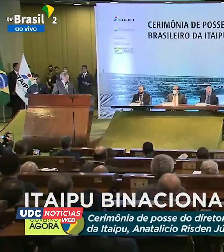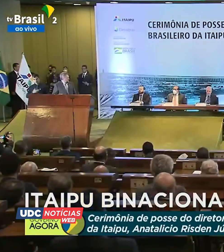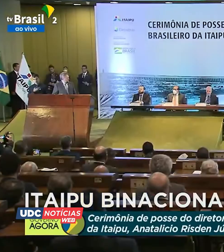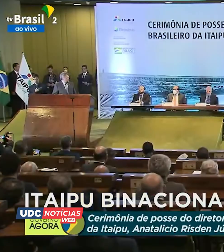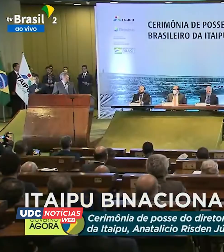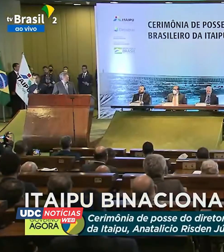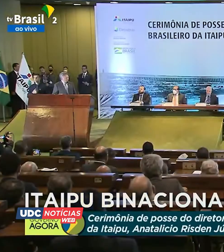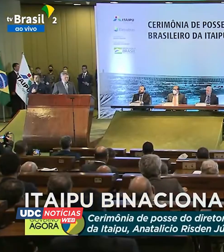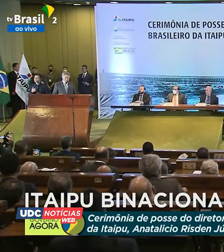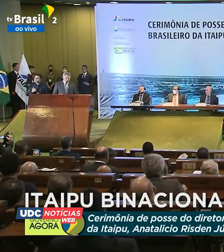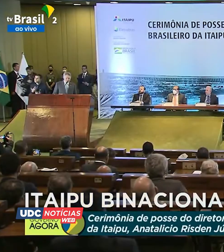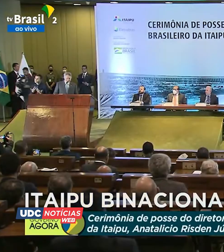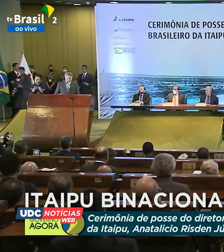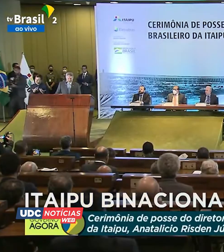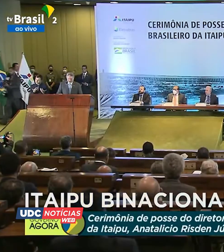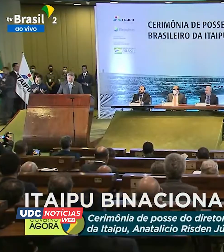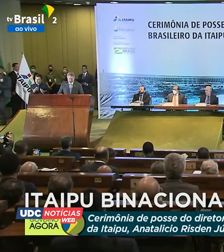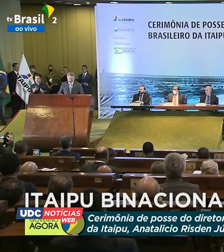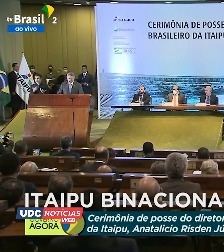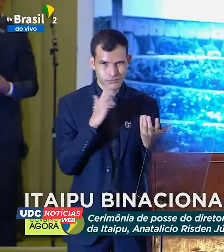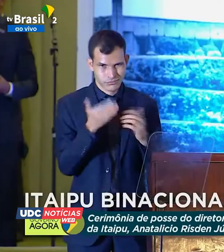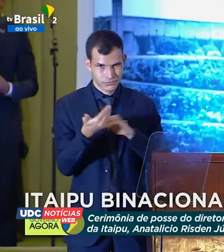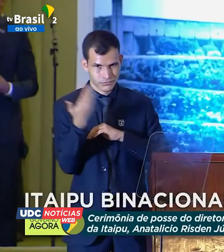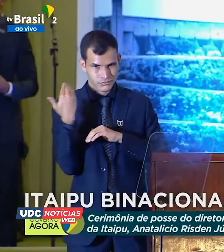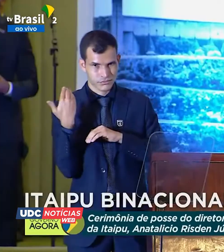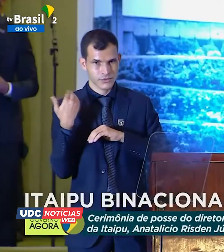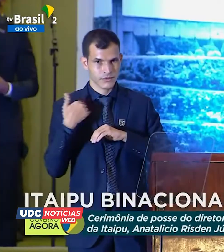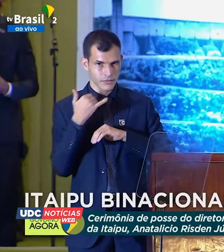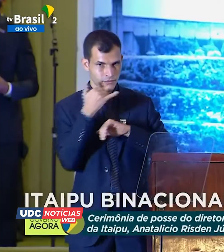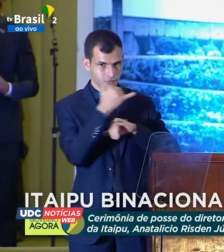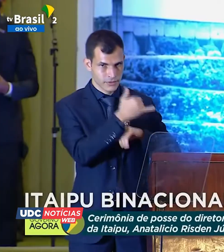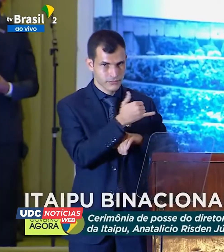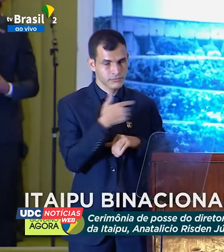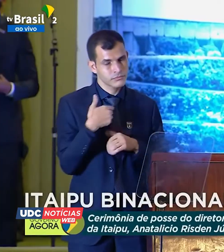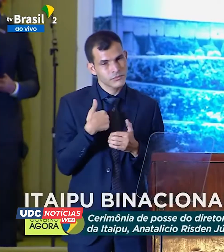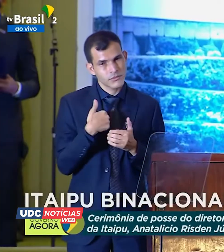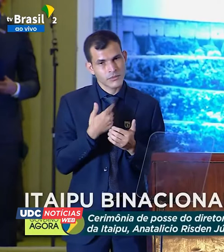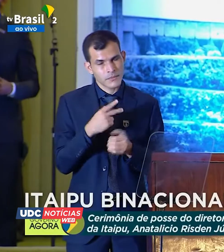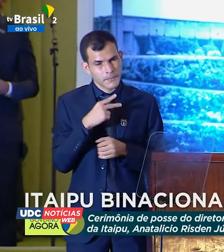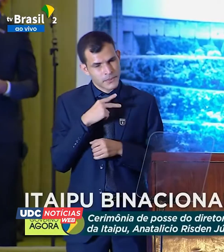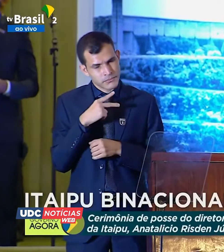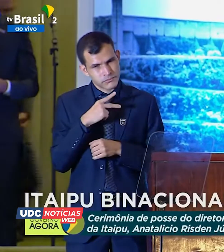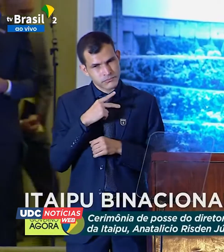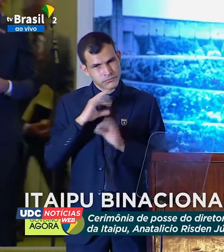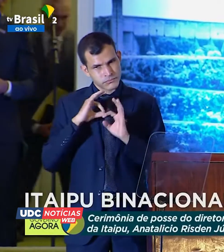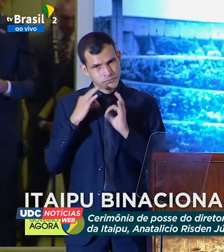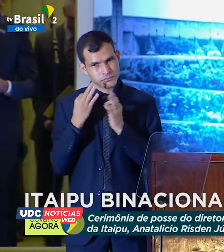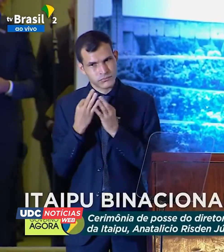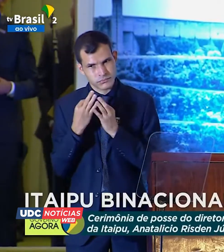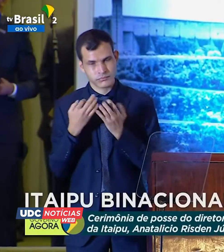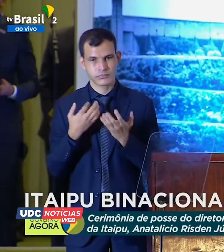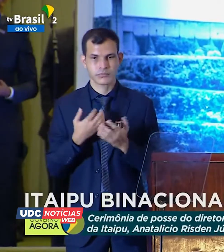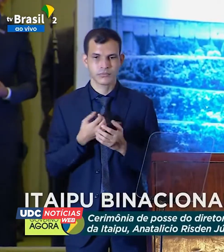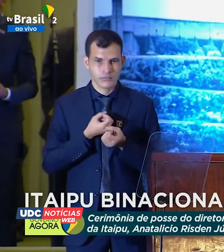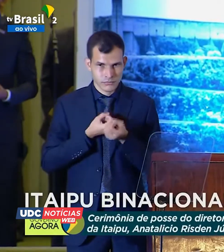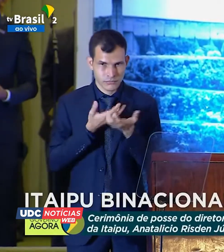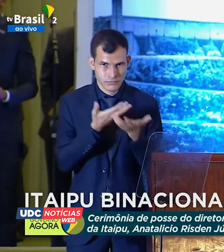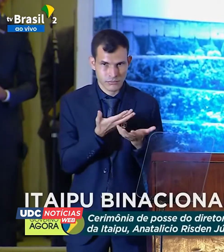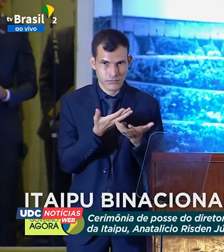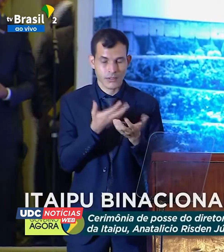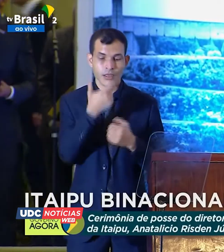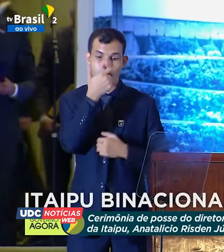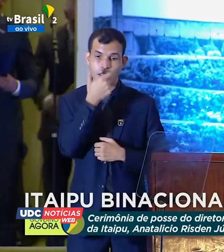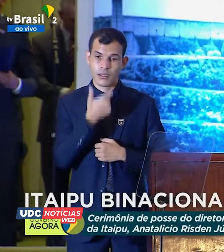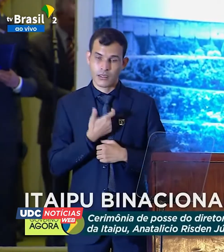queria, como comentei com o senhor, mencionar uma particularidade familiar. Minha relação com Itaipu